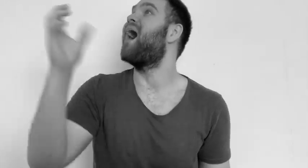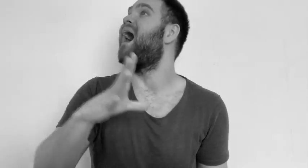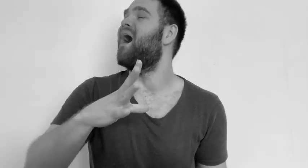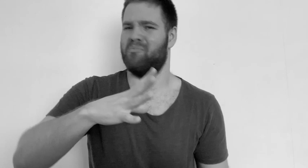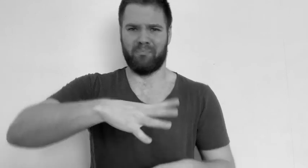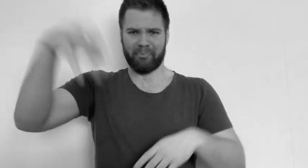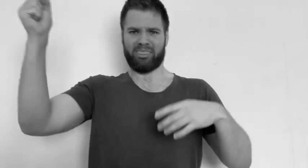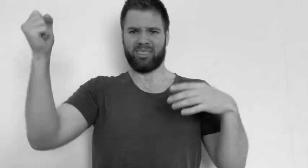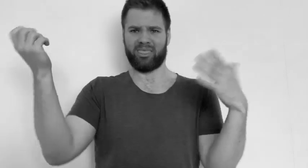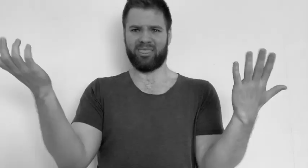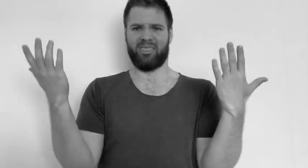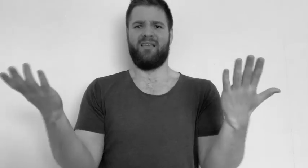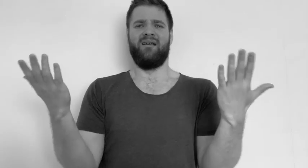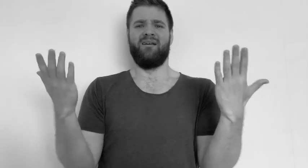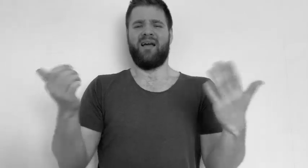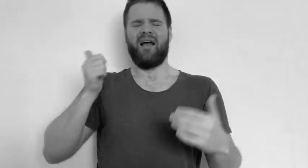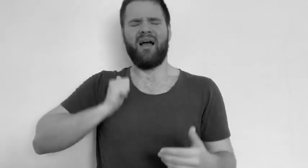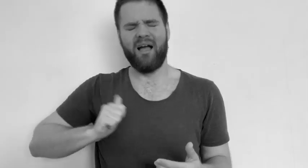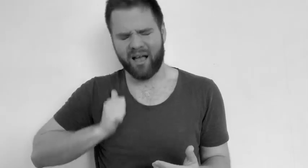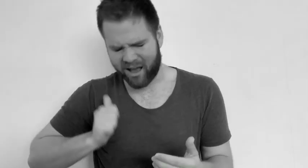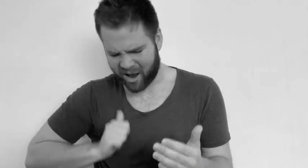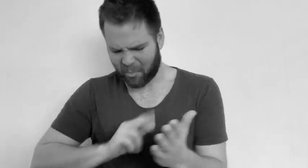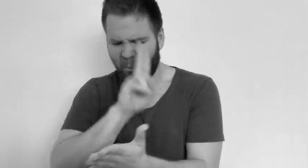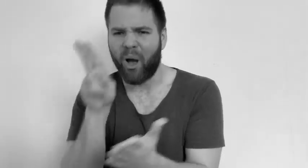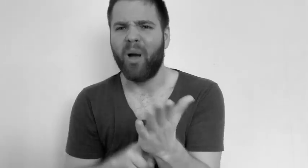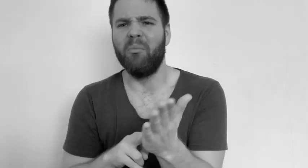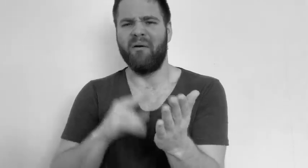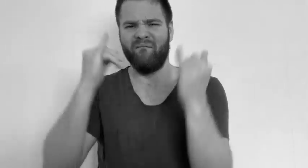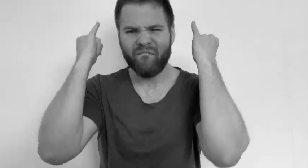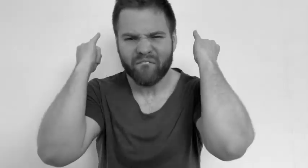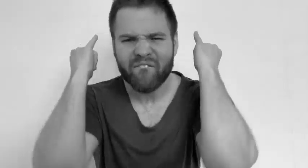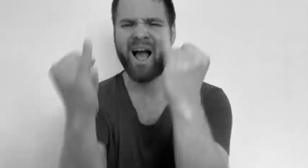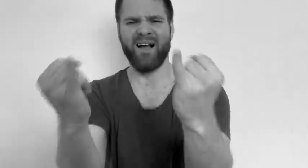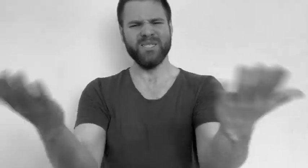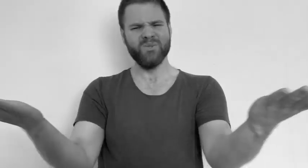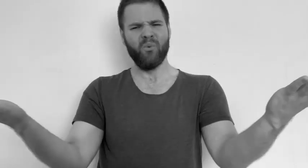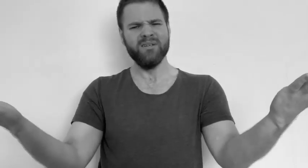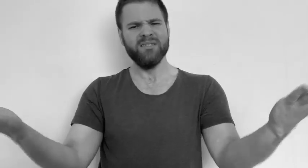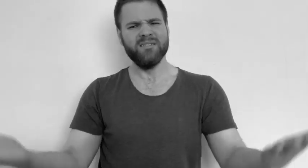välja, kohe läheb ära. Oh häda, häda ja viletsus.